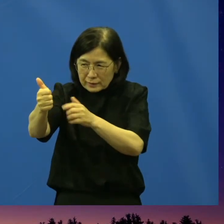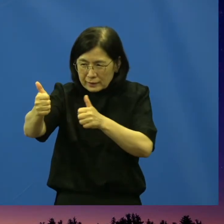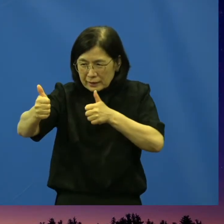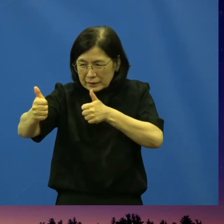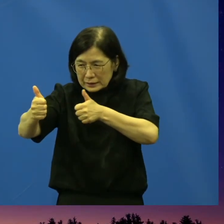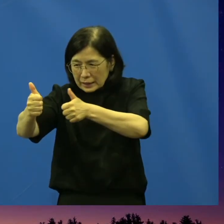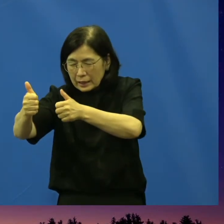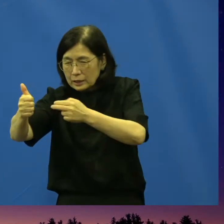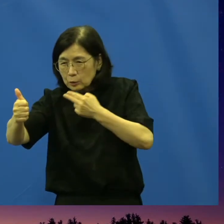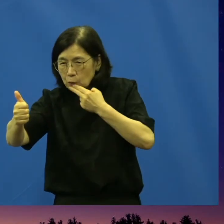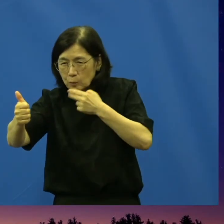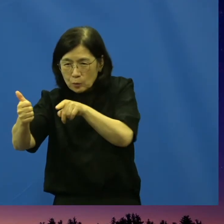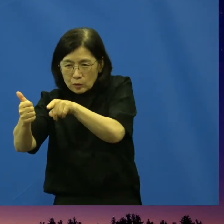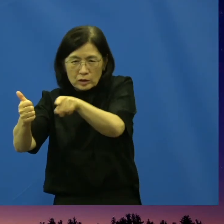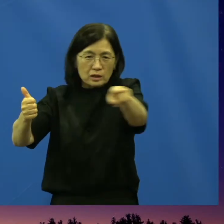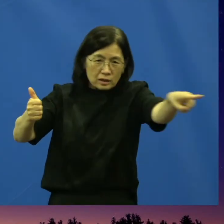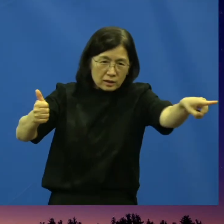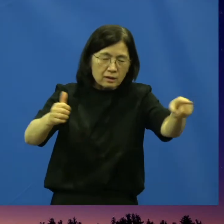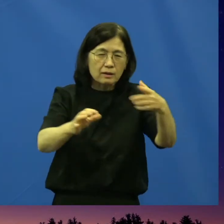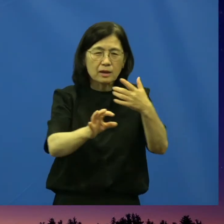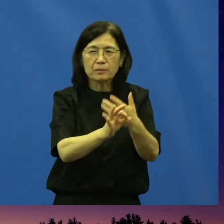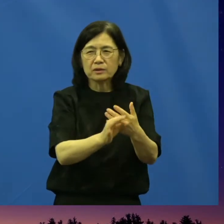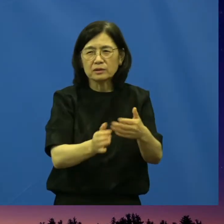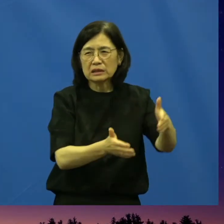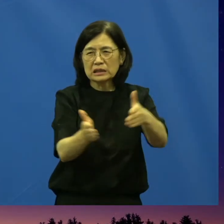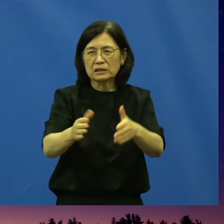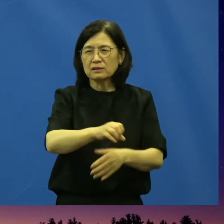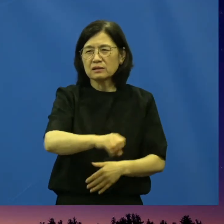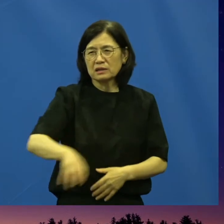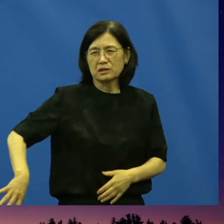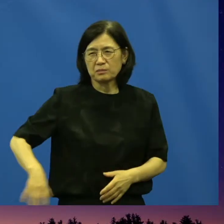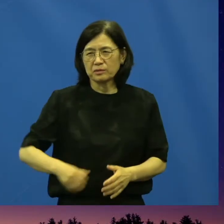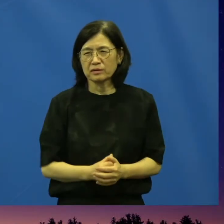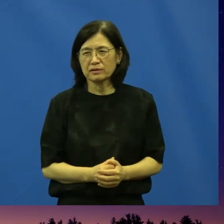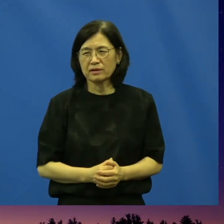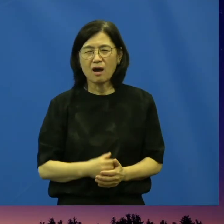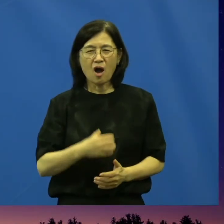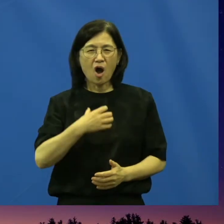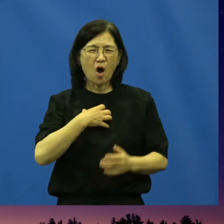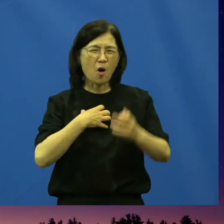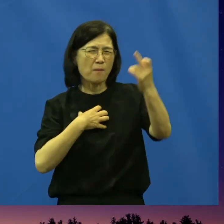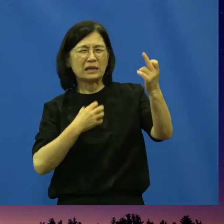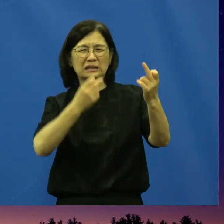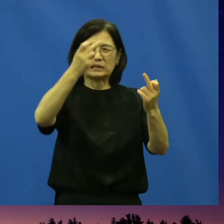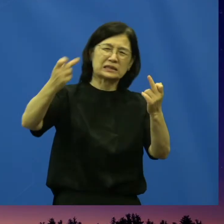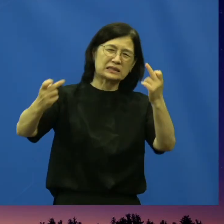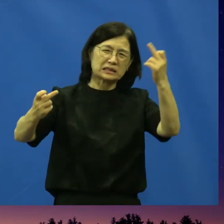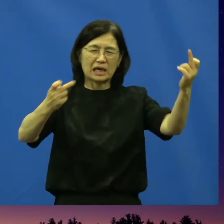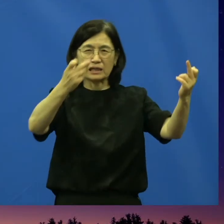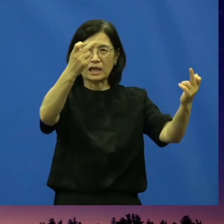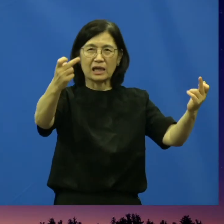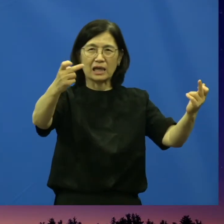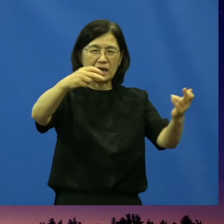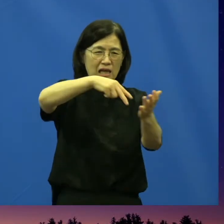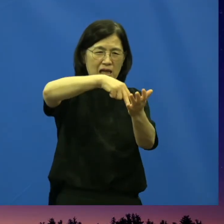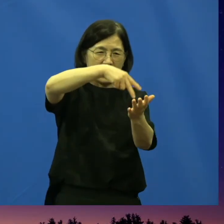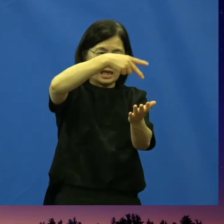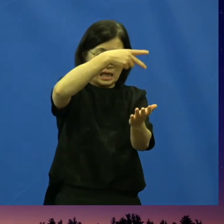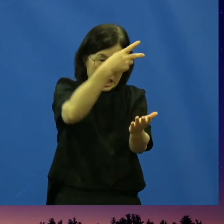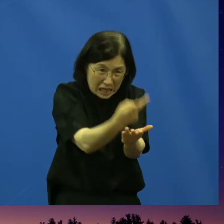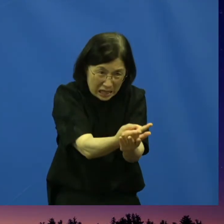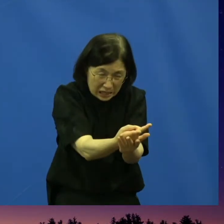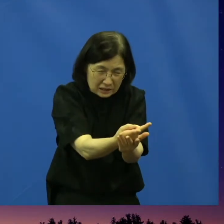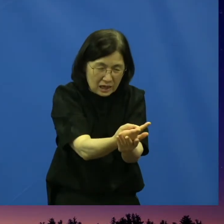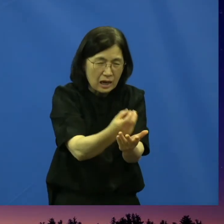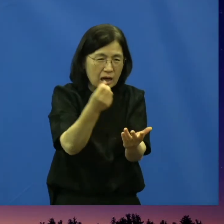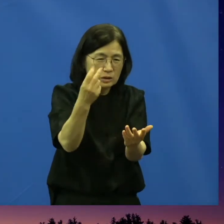이 팔레스타인의 굉장히 척박한 뜨거운 태양 아래, 때로는 굉장히 험한 산지 안에 기진하거나 낭떠러지